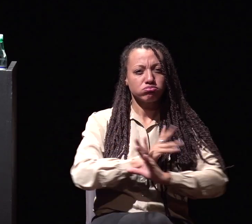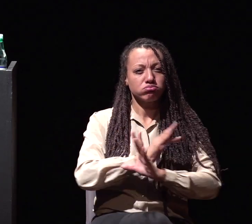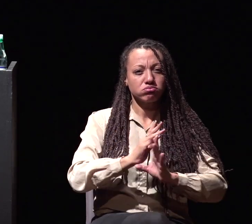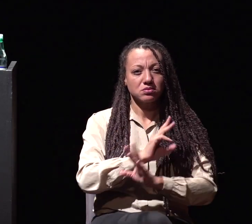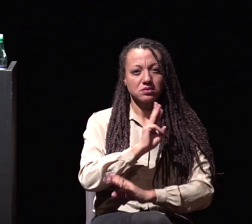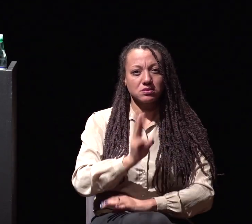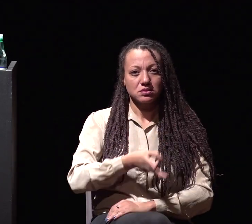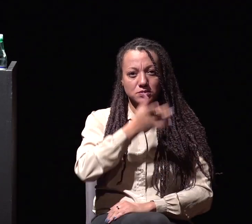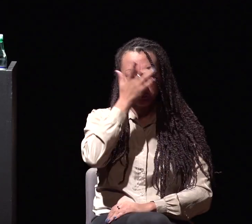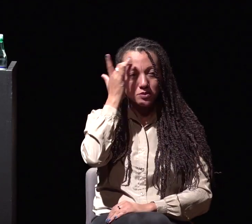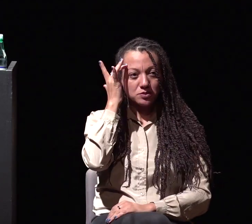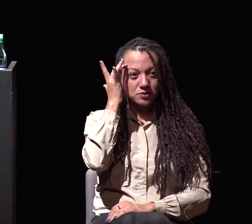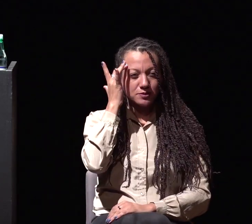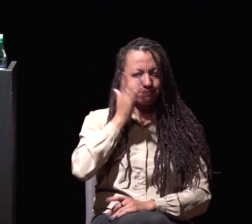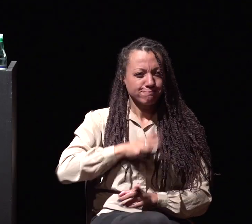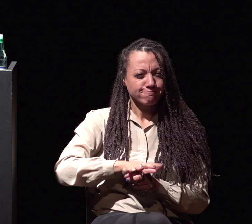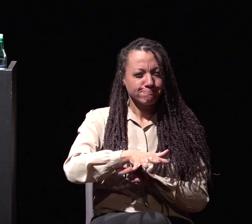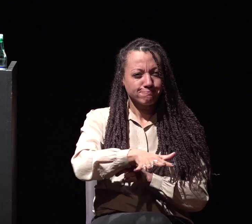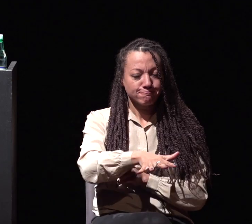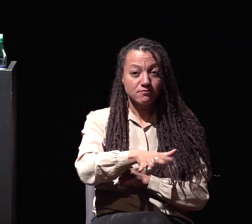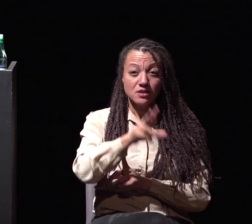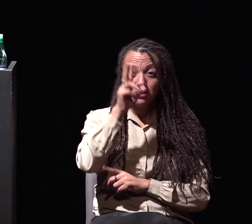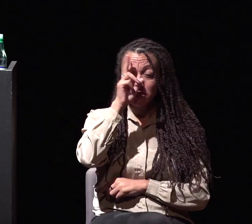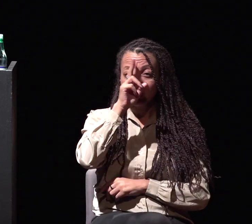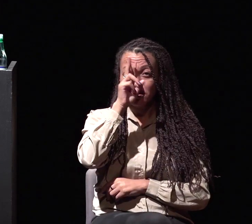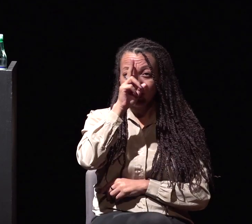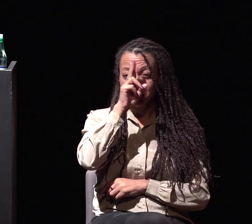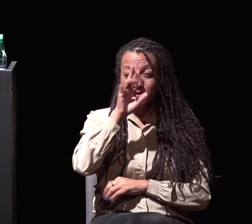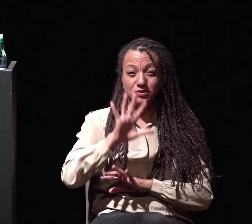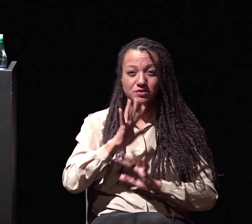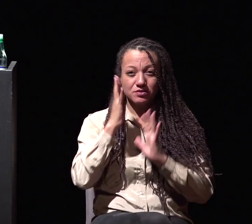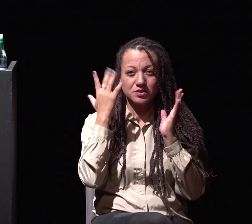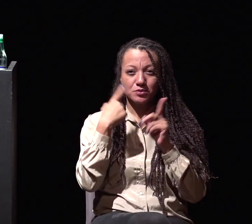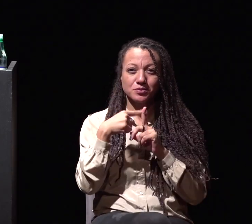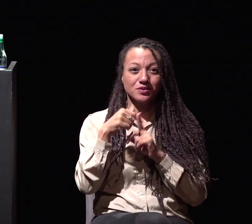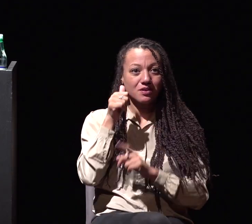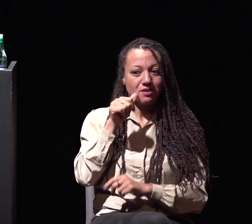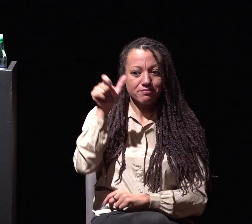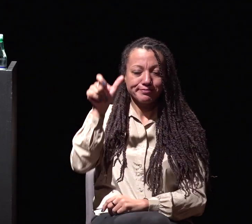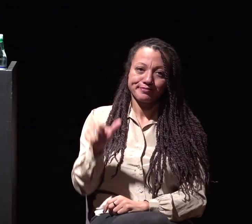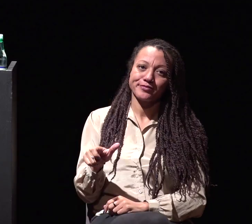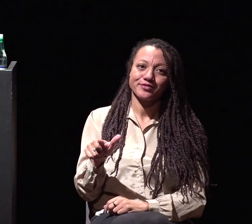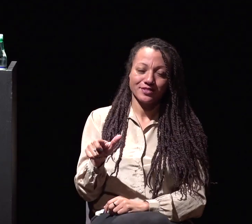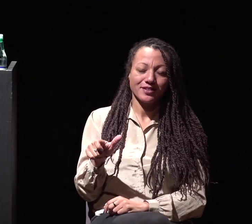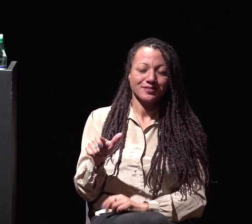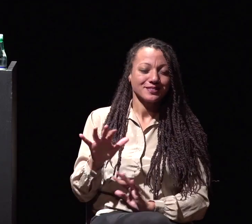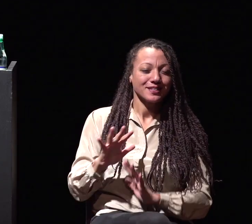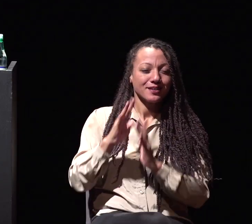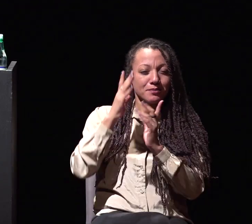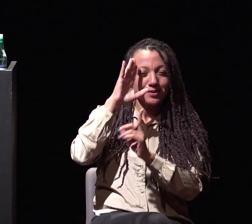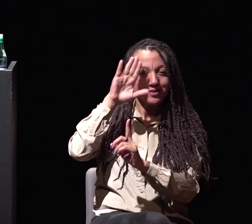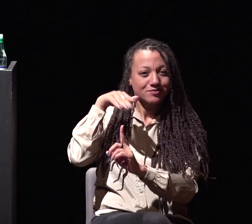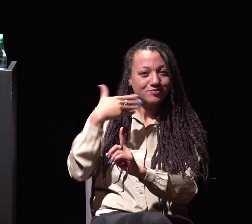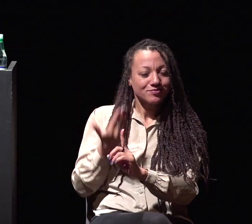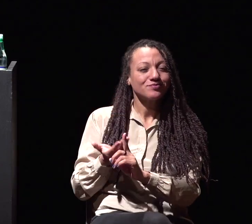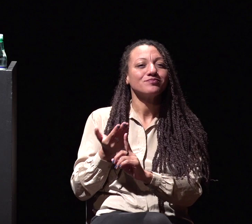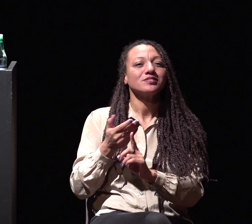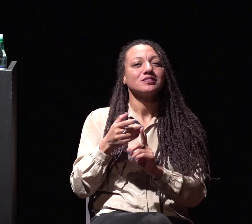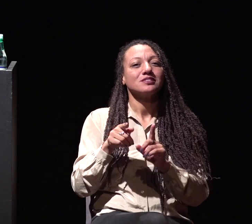pessoas. Cabe lembrar aquele evento e o fato de ela ter sido mulher ao celebrarmos a memória desse